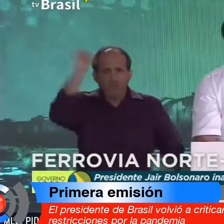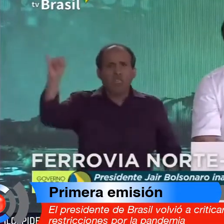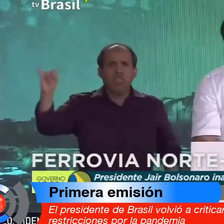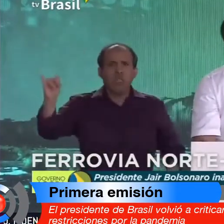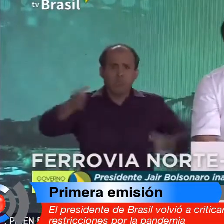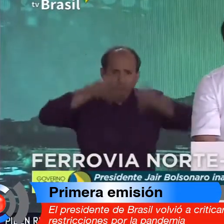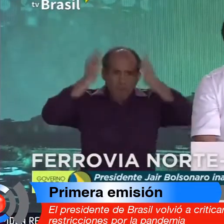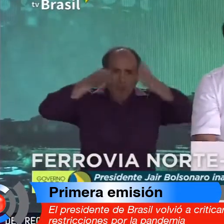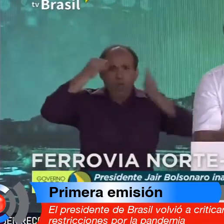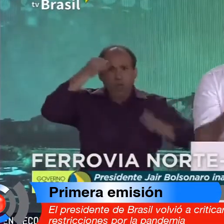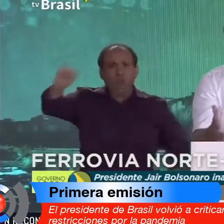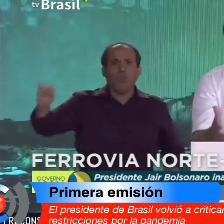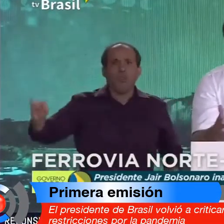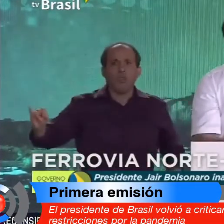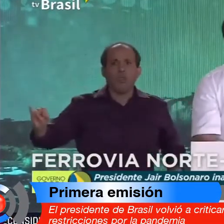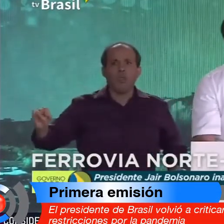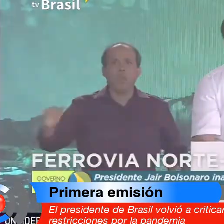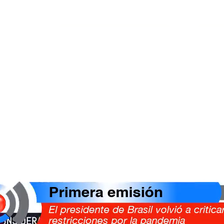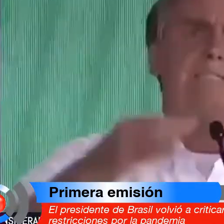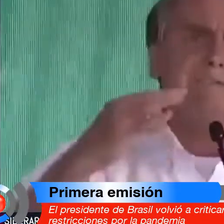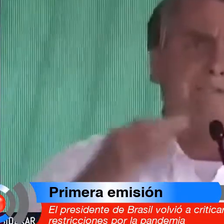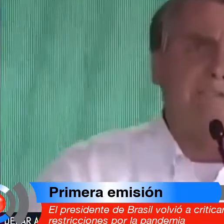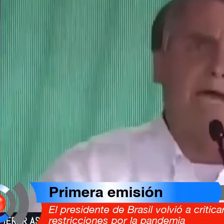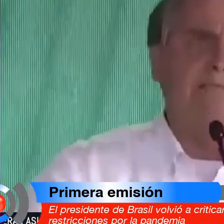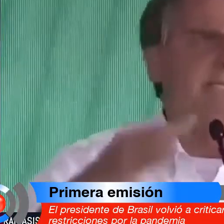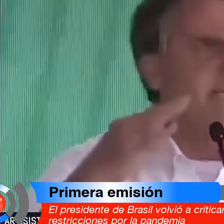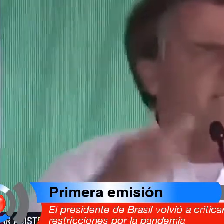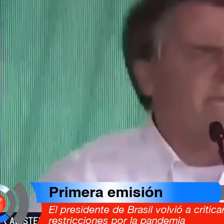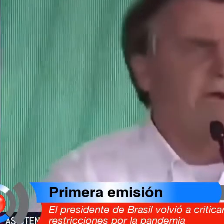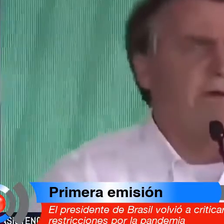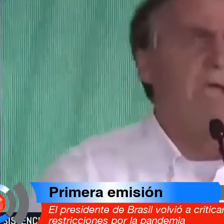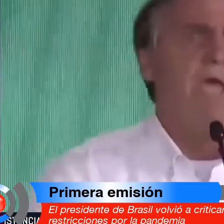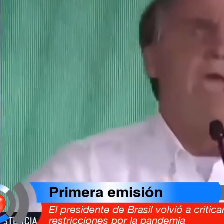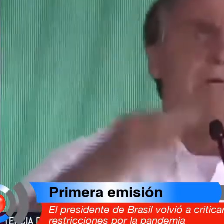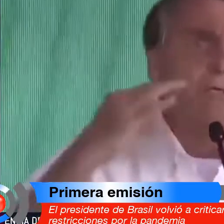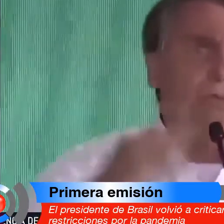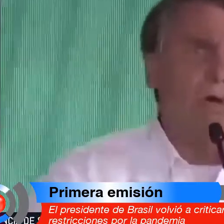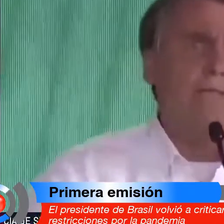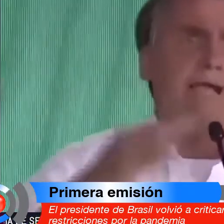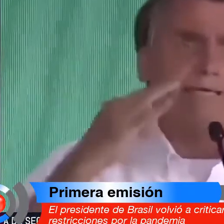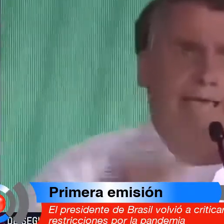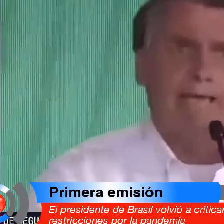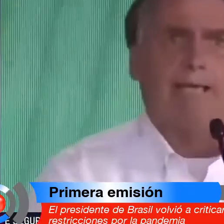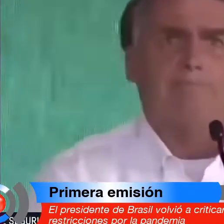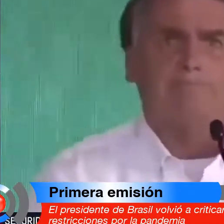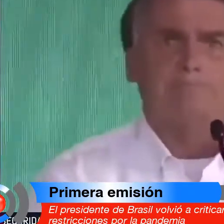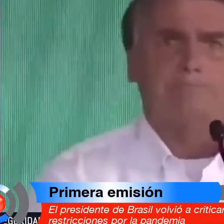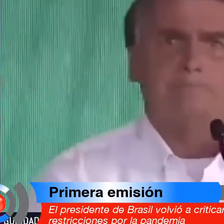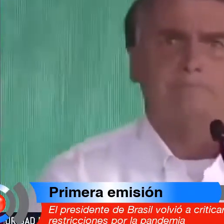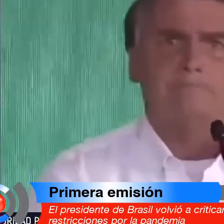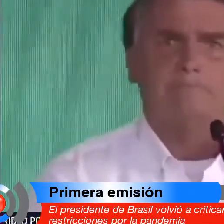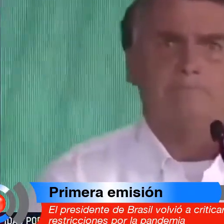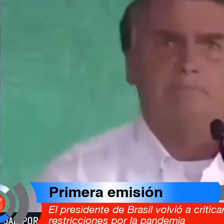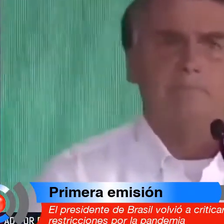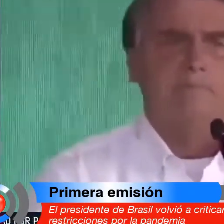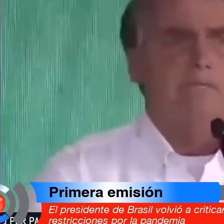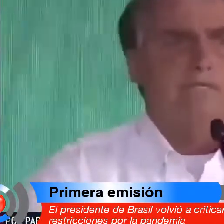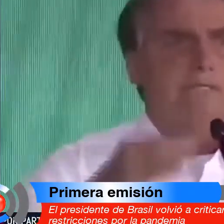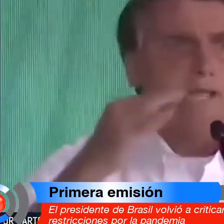burra, suicida. Atividade essencial é toda aquela